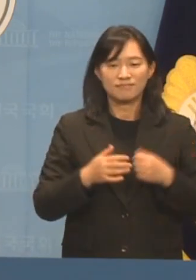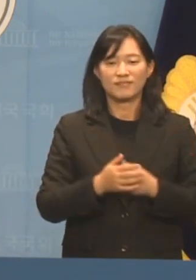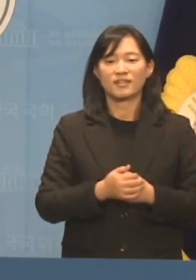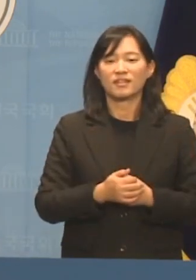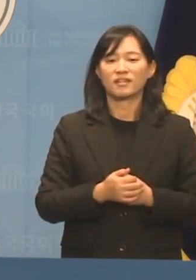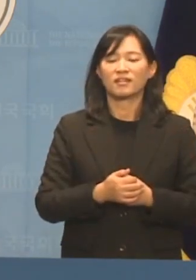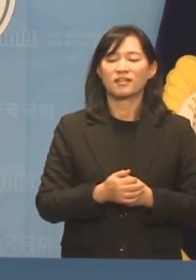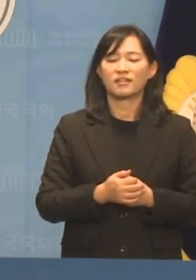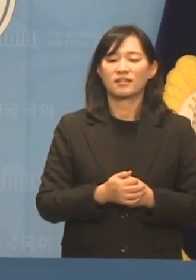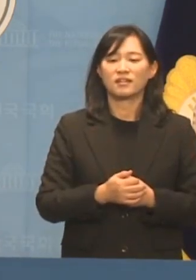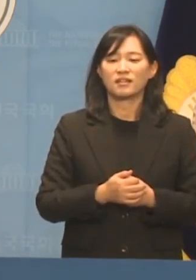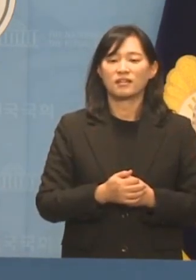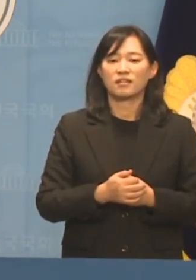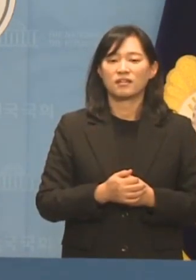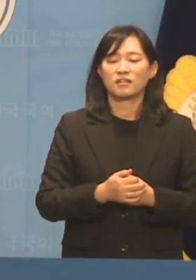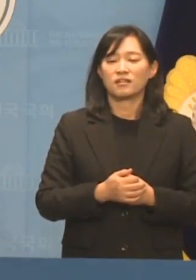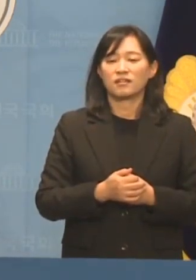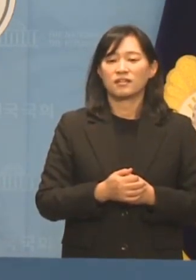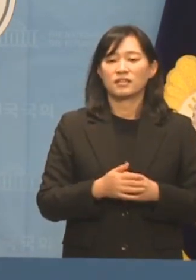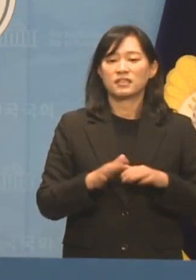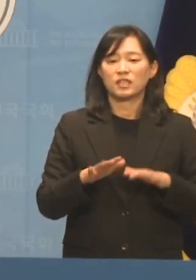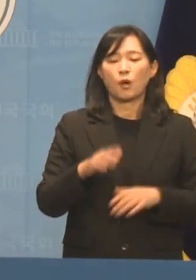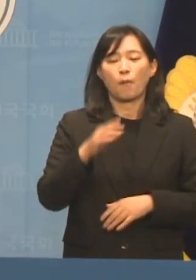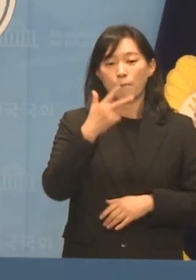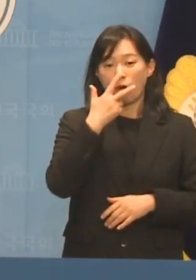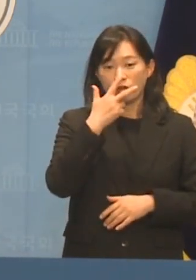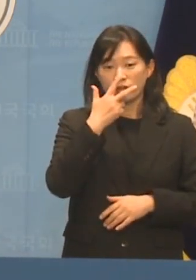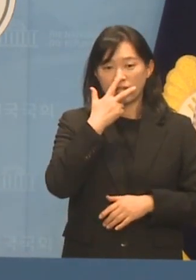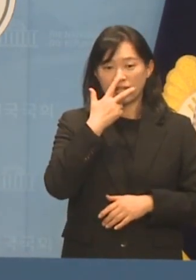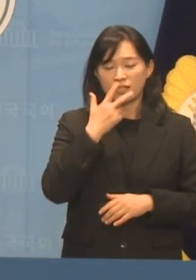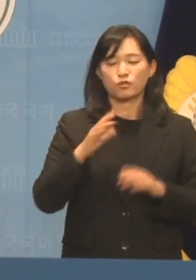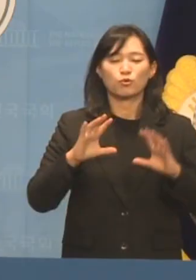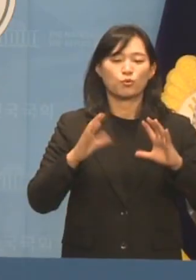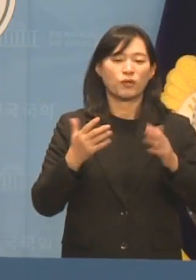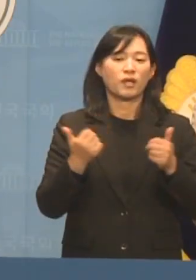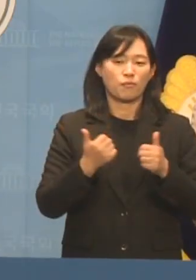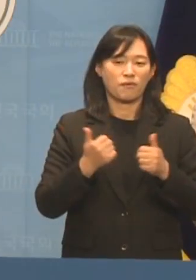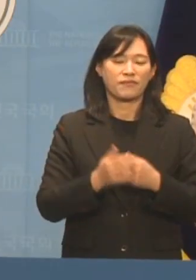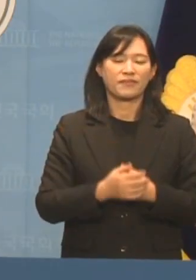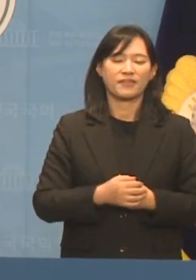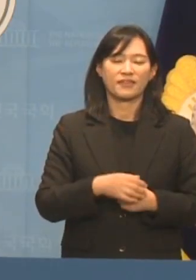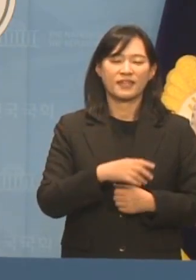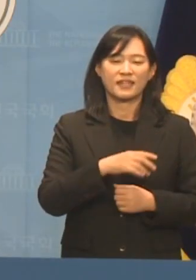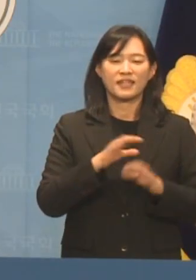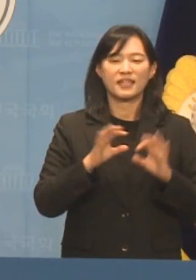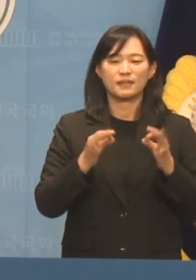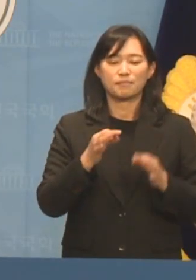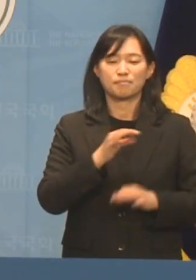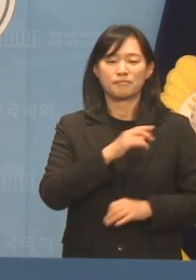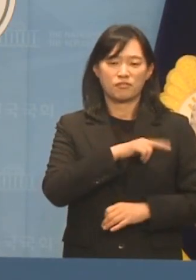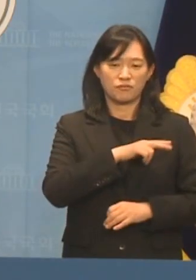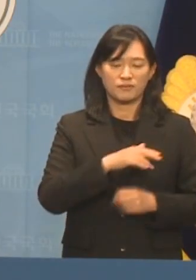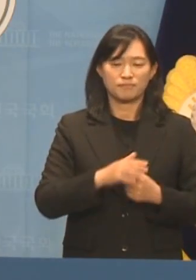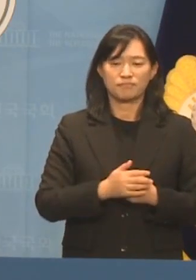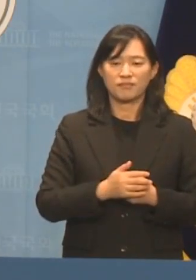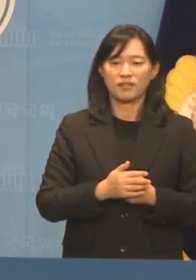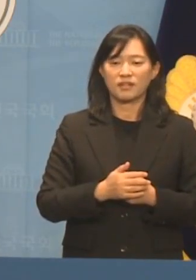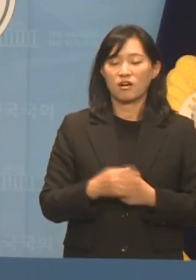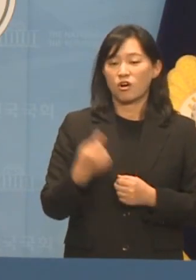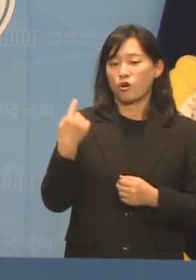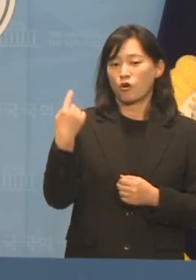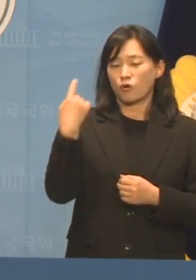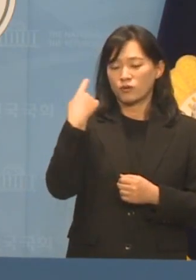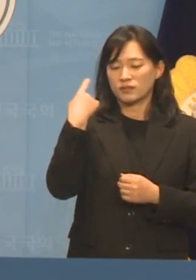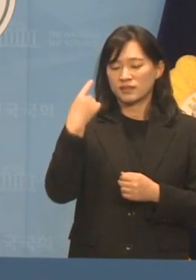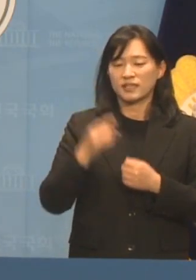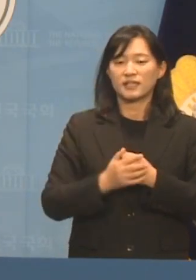정무위원회 소속이고요. 평택시병 국회의원 김현정입니다. 민병덕 의원이 말씀하신 것처럼 어제 MBK